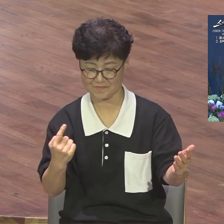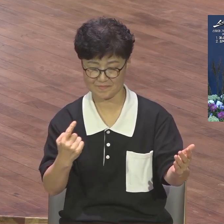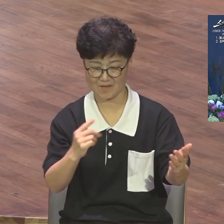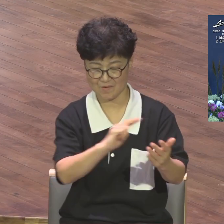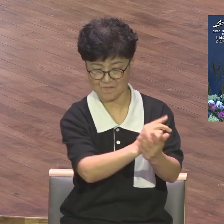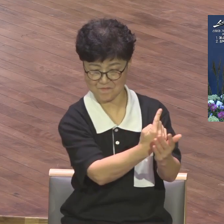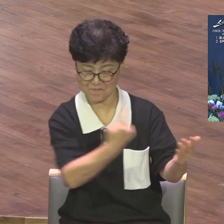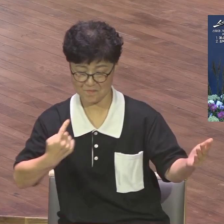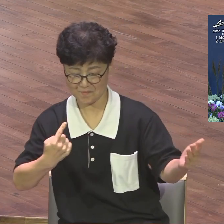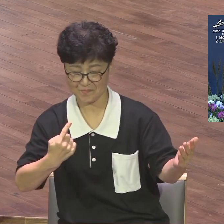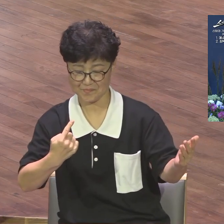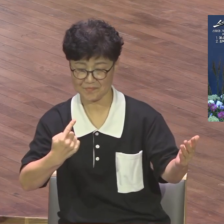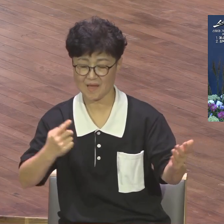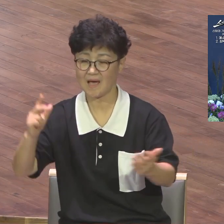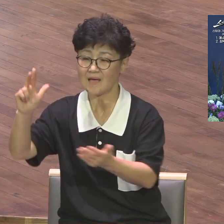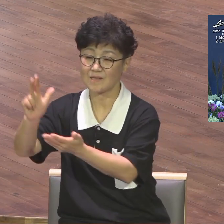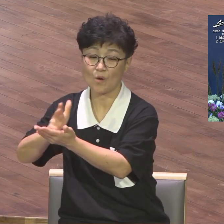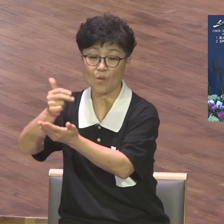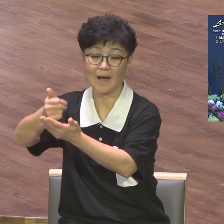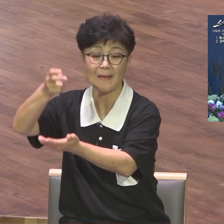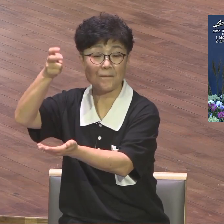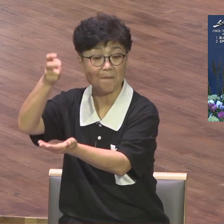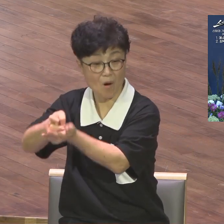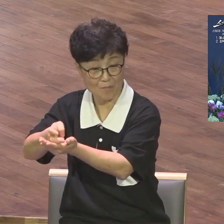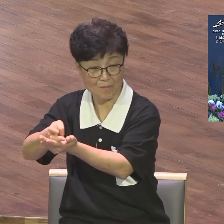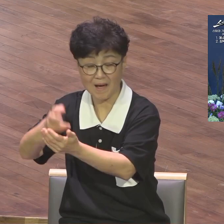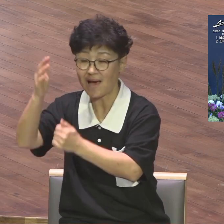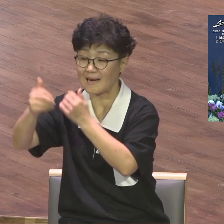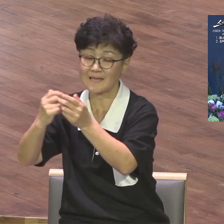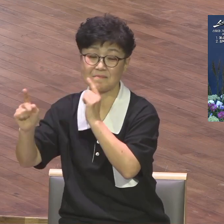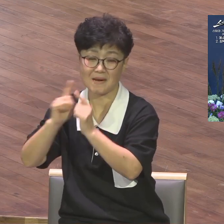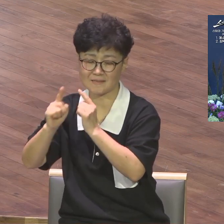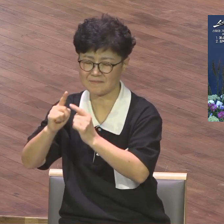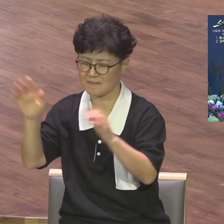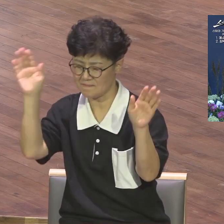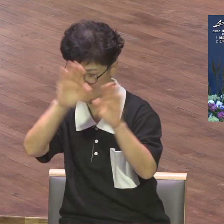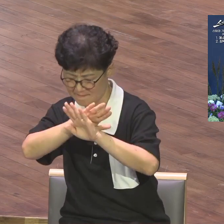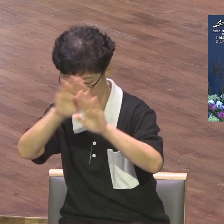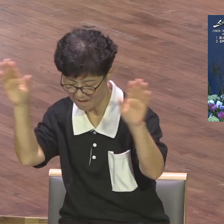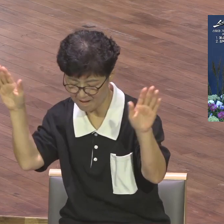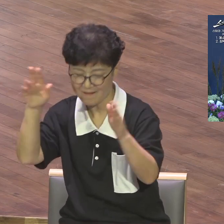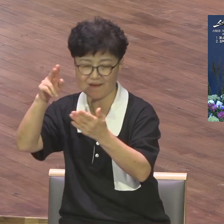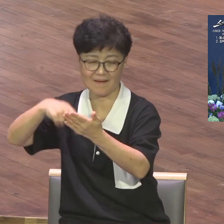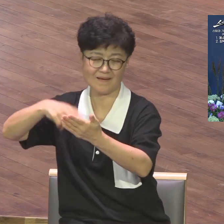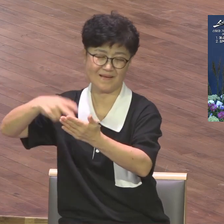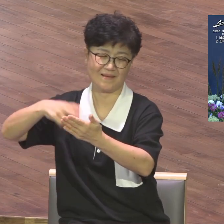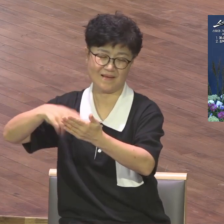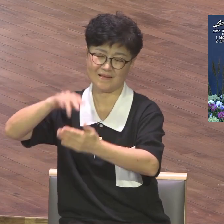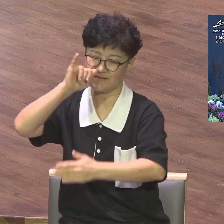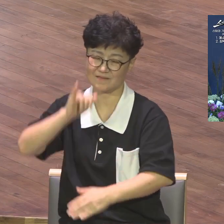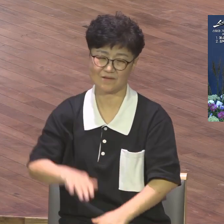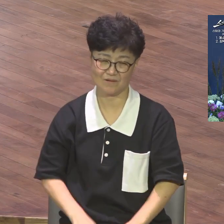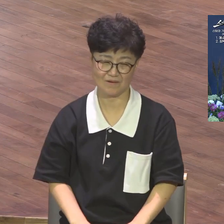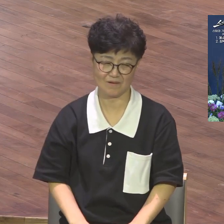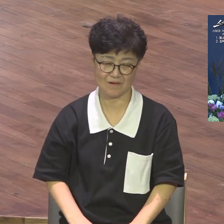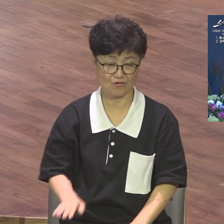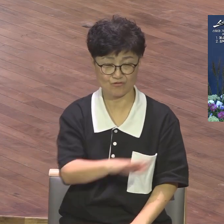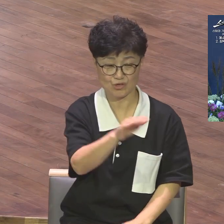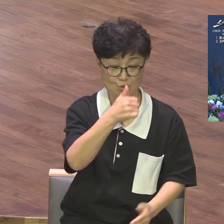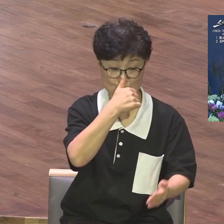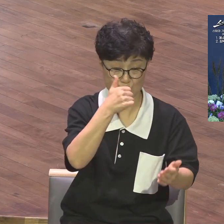돌아서서 여호와의 율법을 주야로 묵상하는. 그래서 진정한 회개는 죄에서 돌이키는 것이고